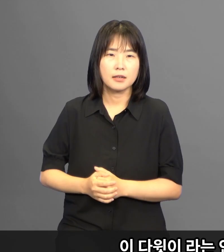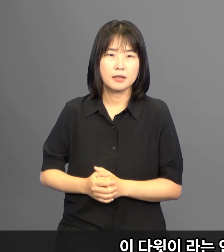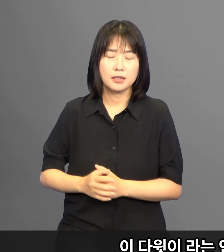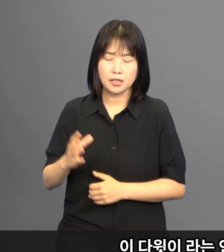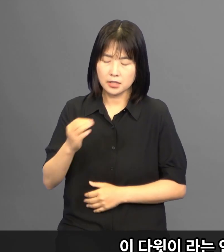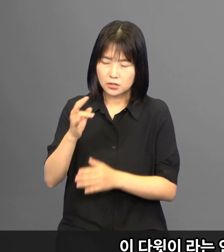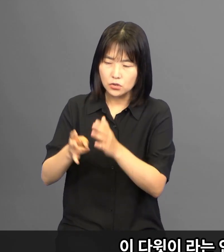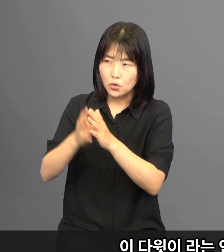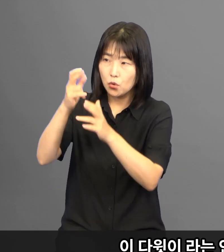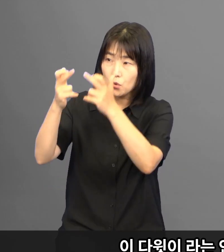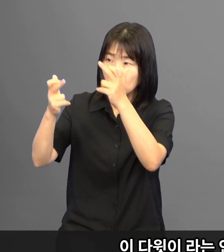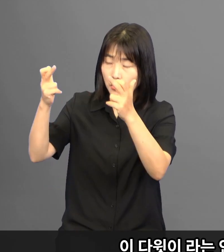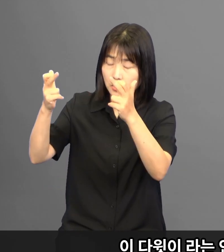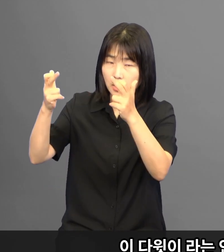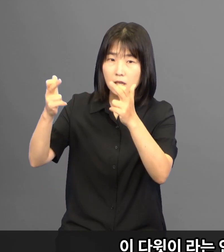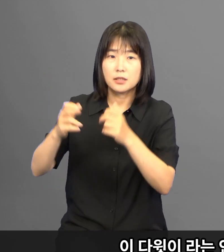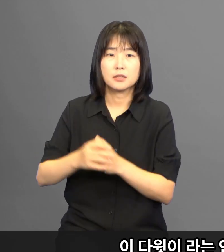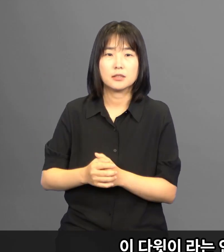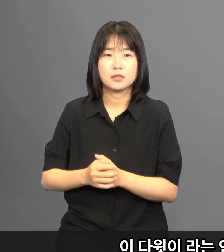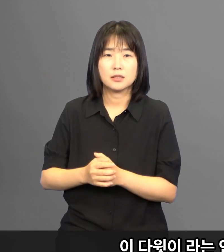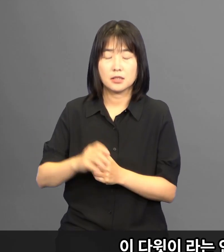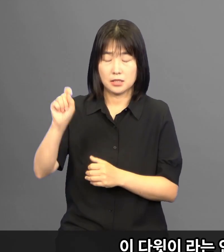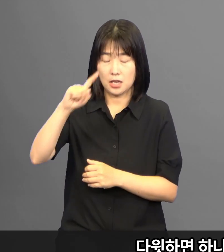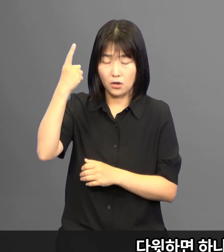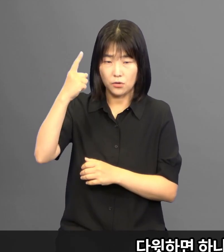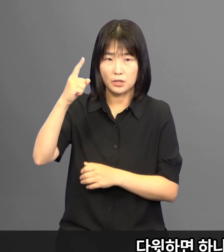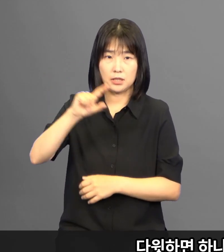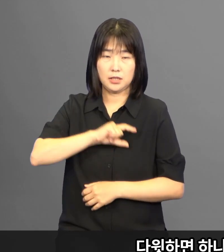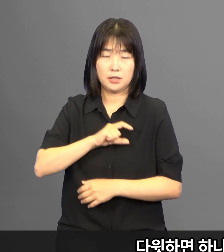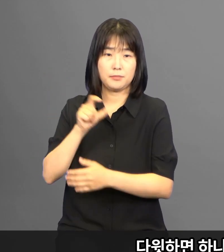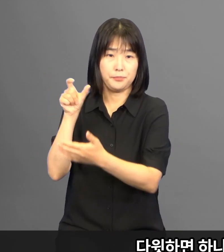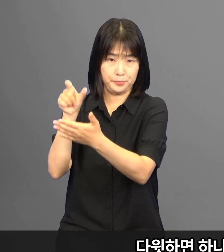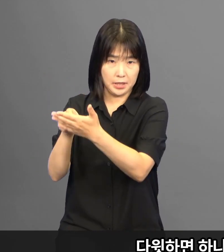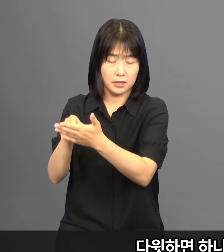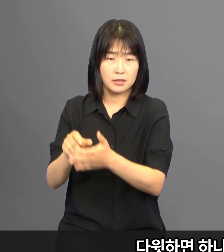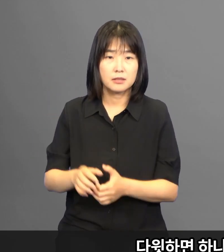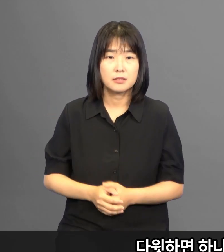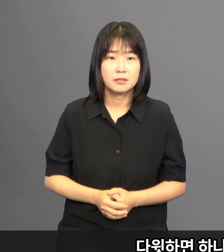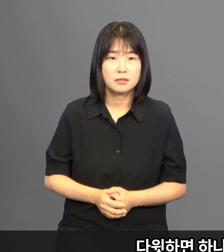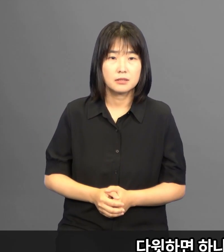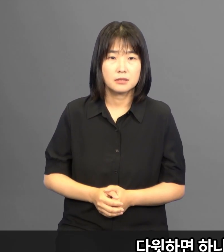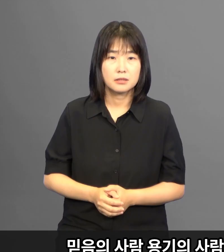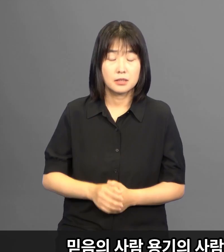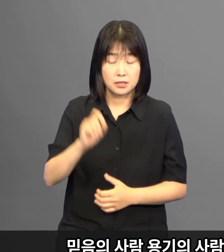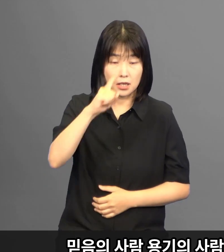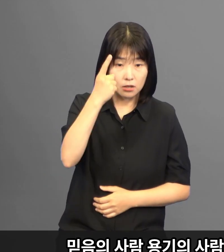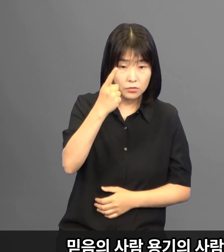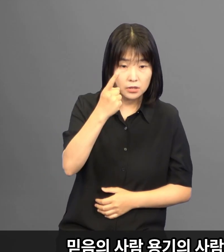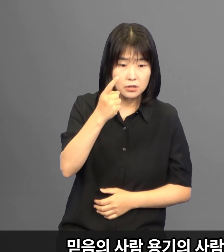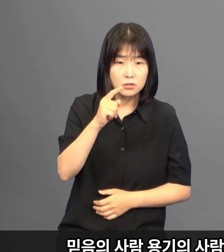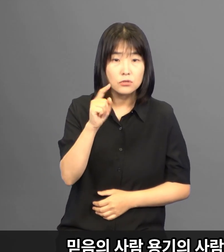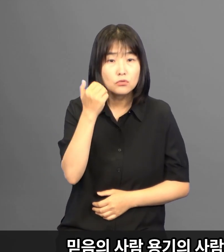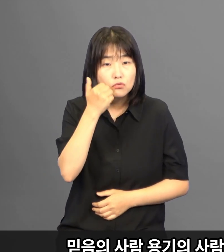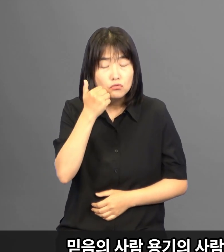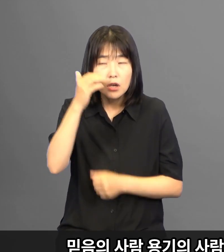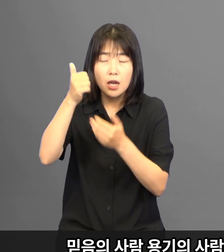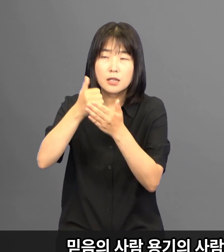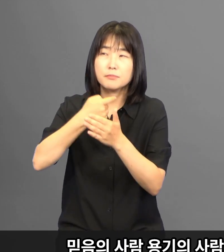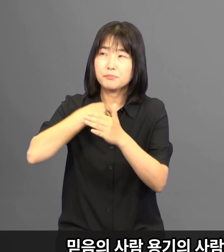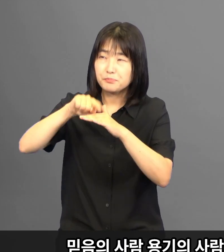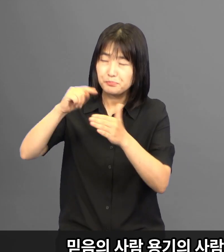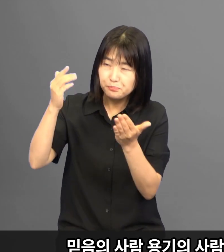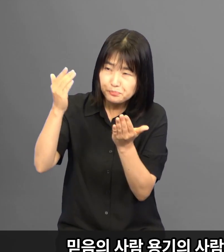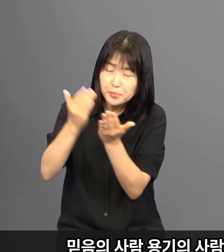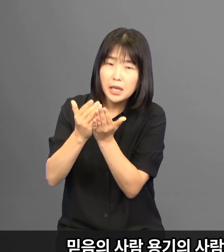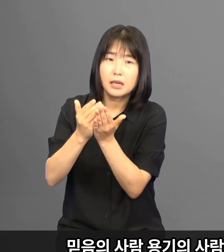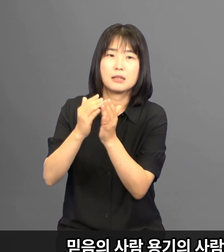이 다윗이라는 인물을 새겨주셨습니다. 다윗하면 하나님 마음에 맞는 사람, 믿음의 사람, 용기의 사람,